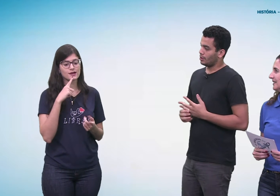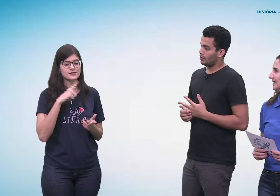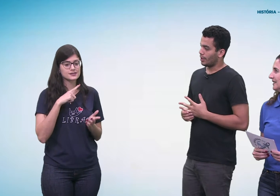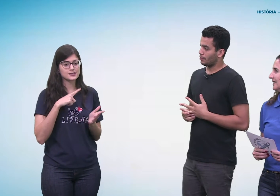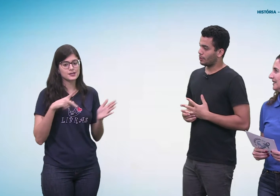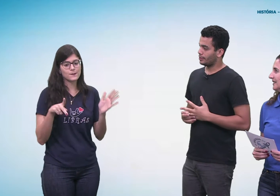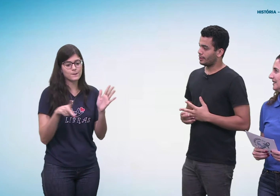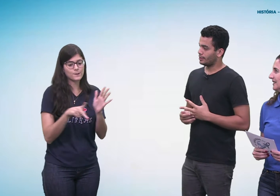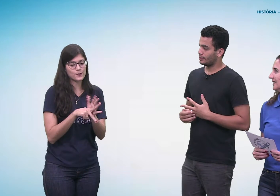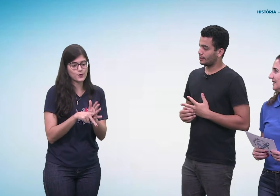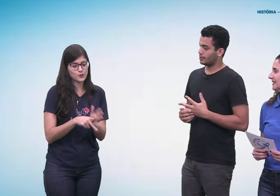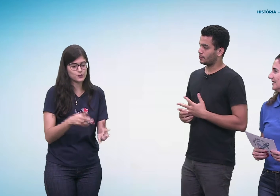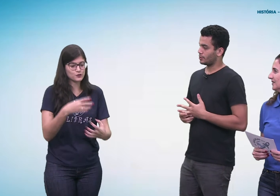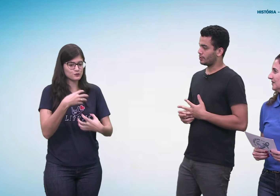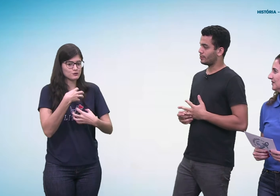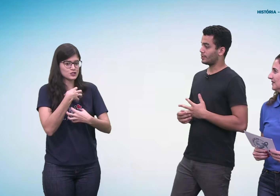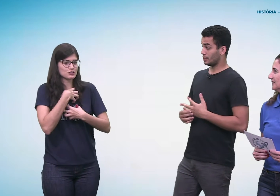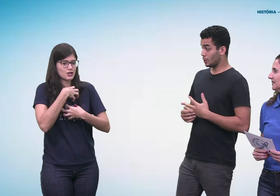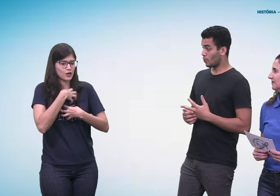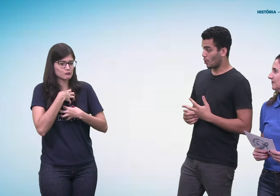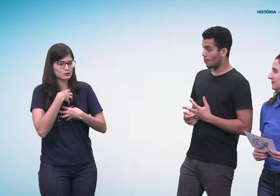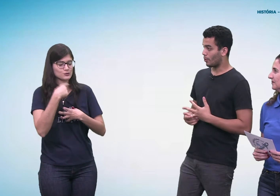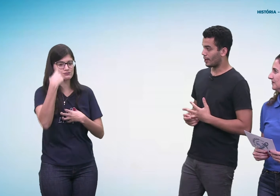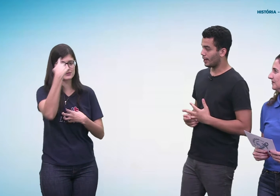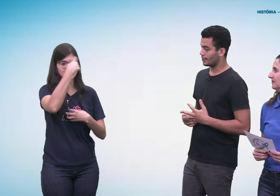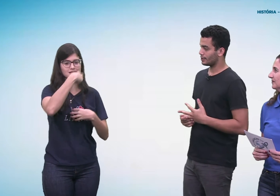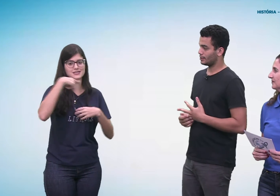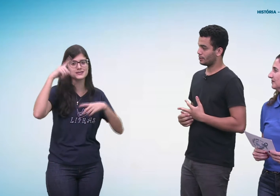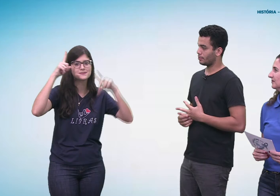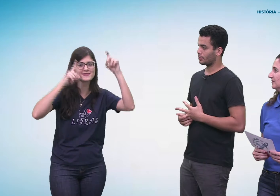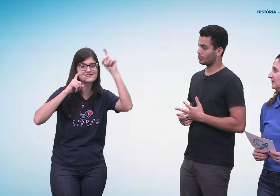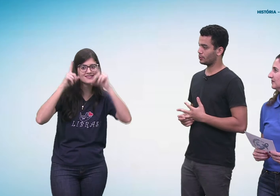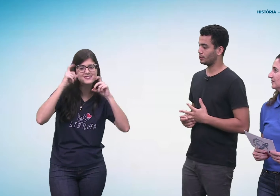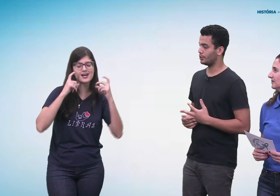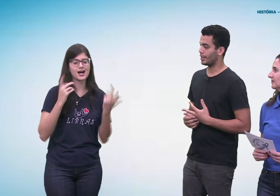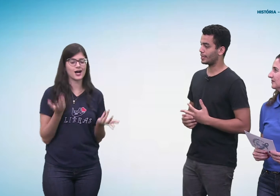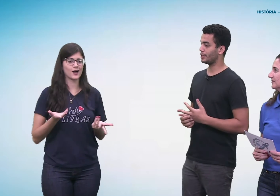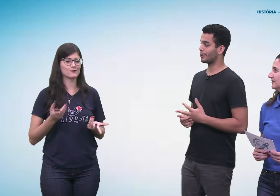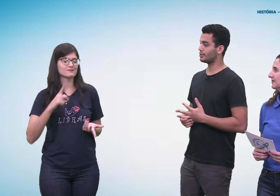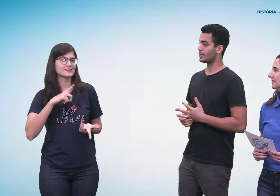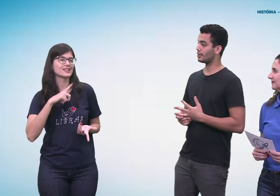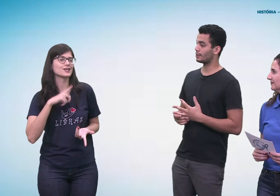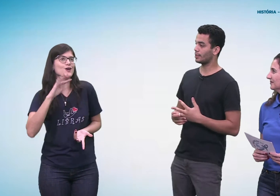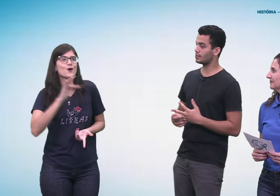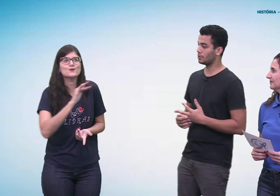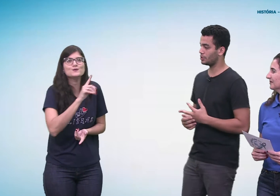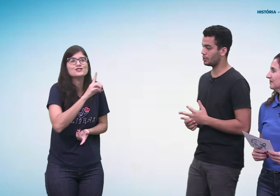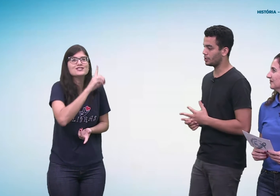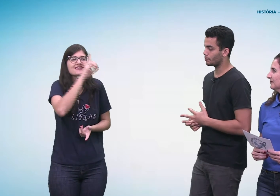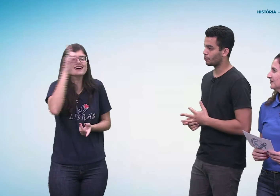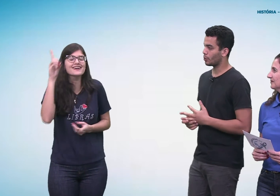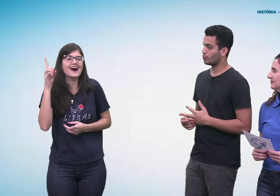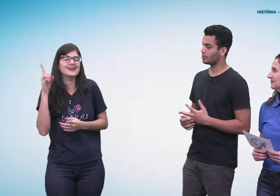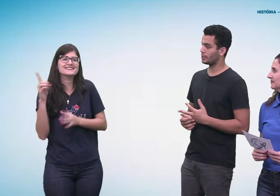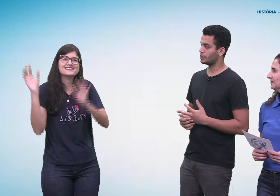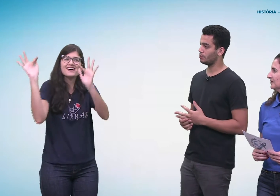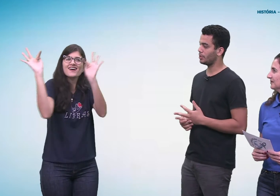Então, a importância das expressões faciais e corporais para o surdo é que ele consegue transmitir o